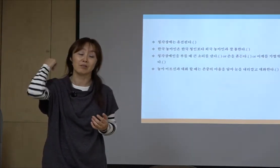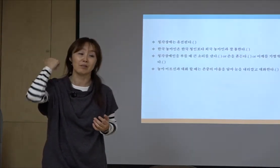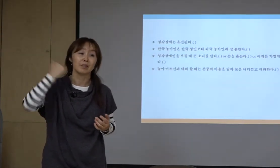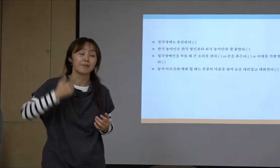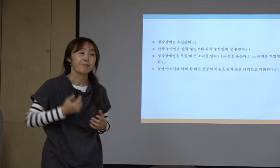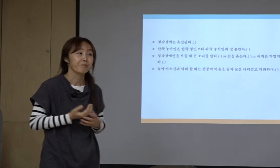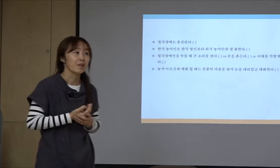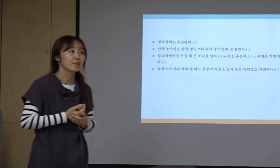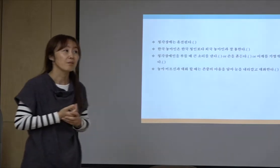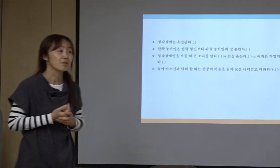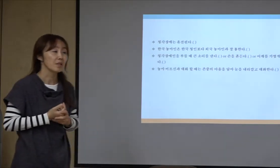그래서